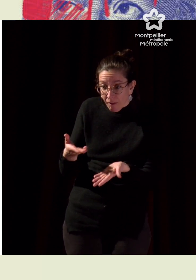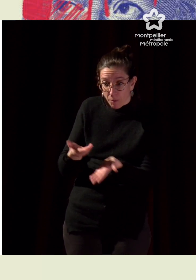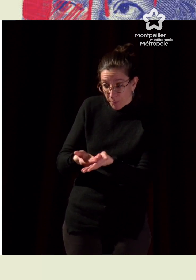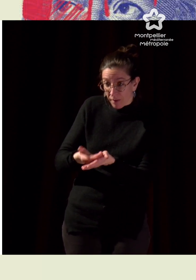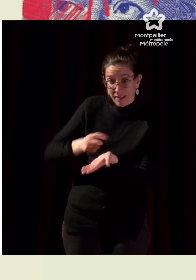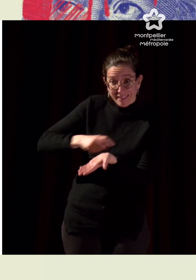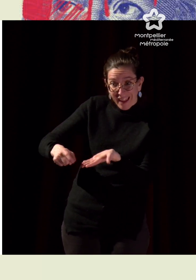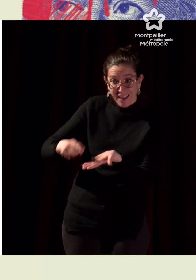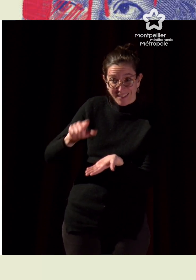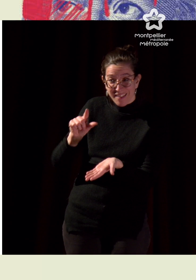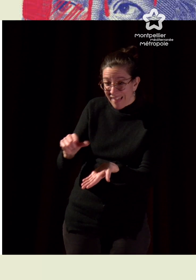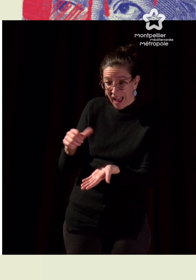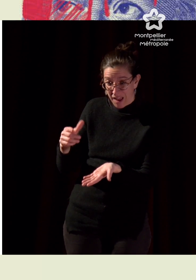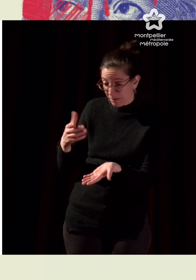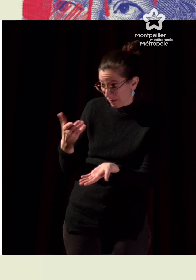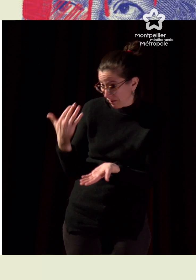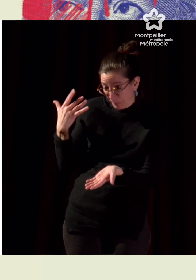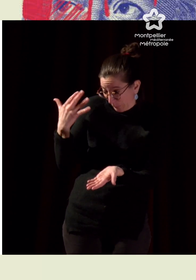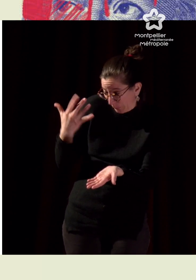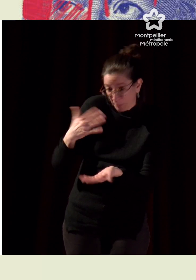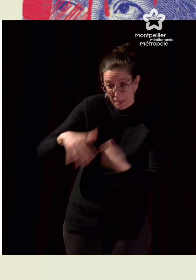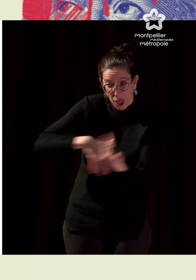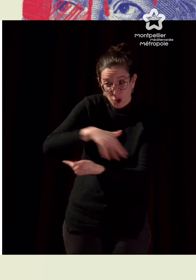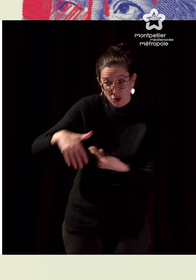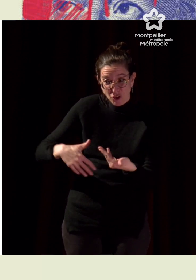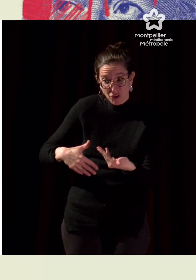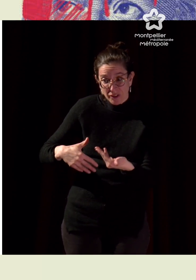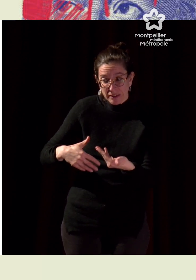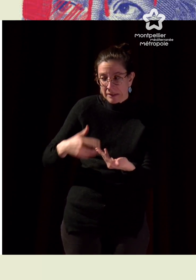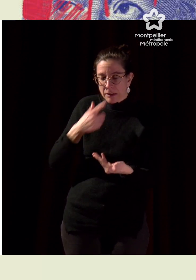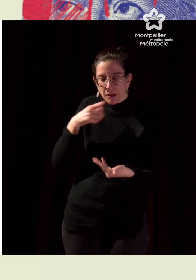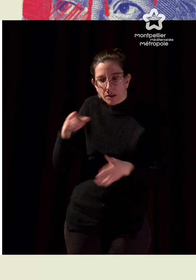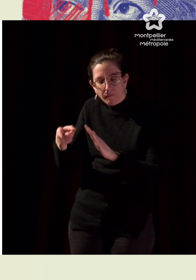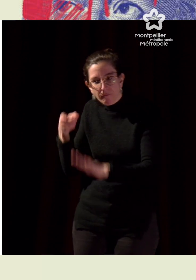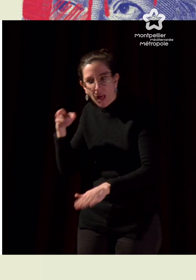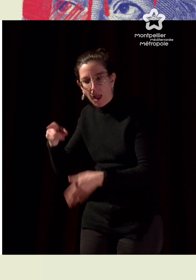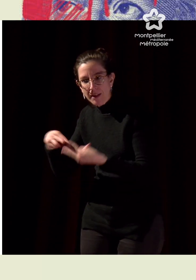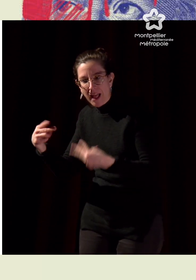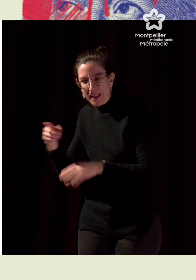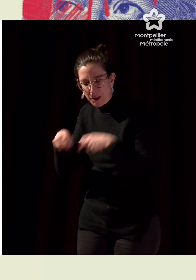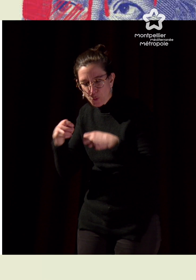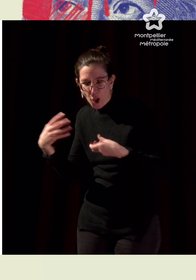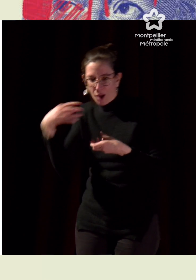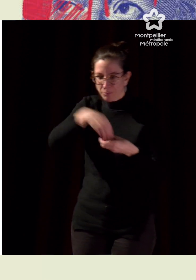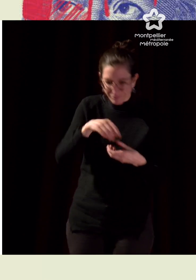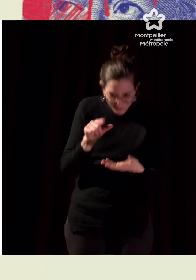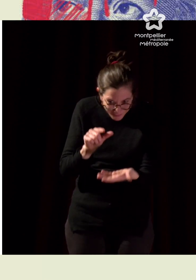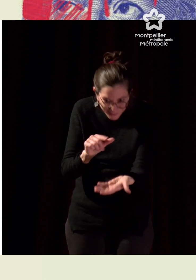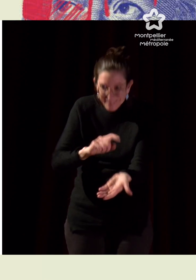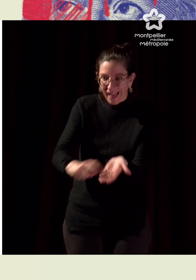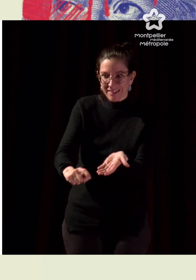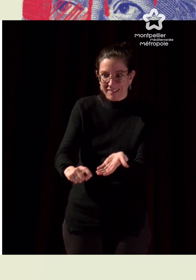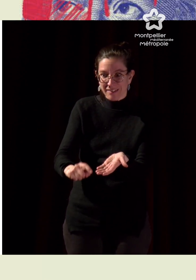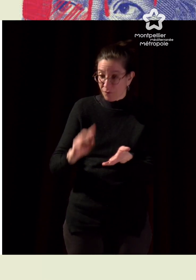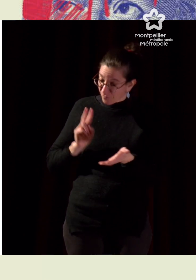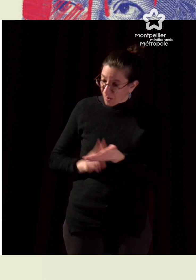qu'ils portent tous de l'ADN venu des agriculteurs. Donc il y a eu vraiment des